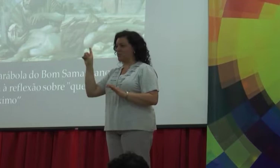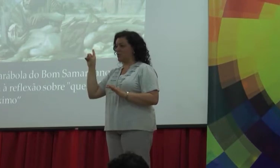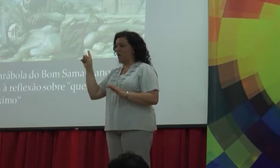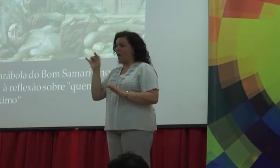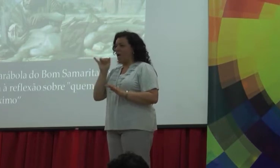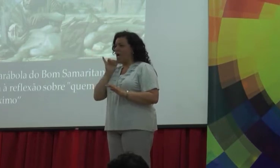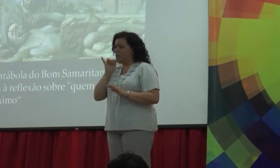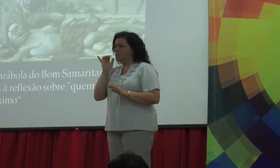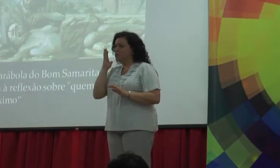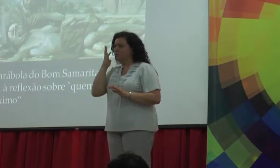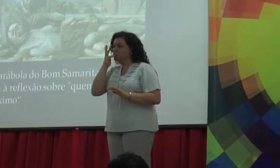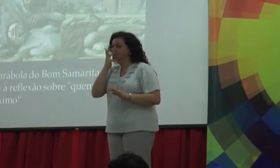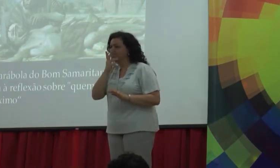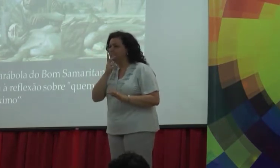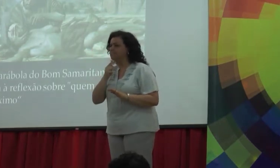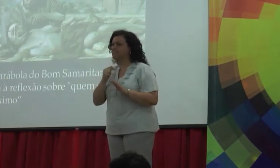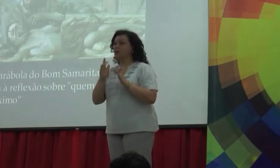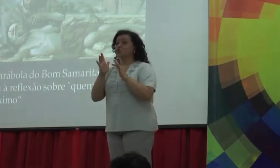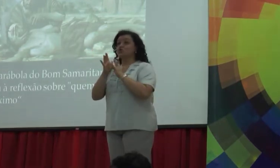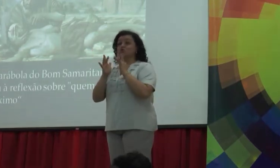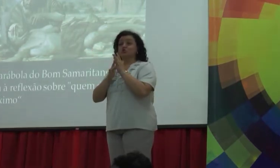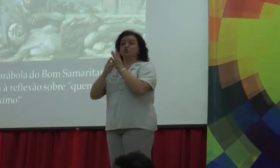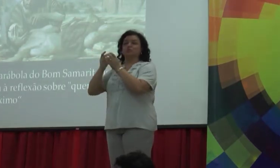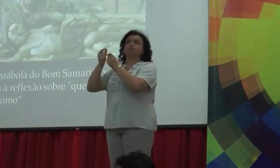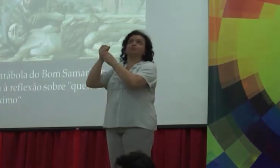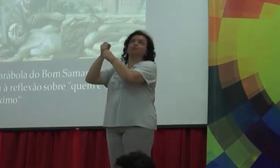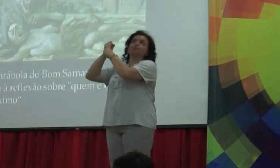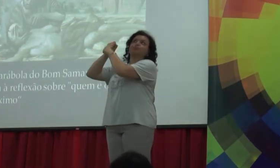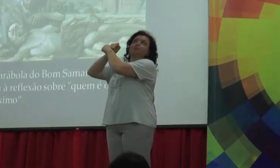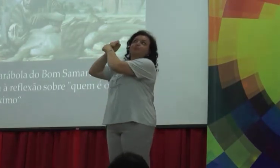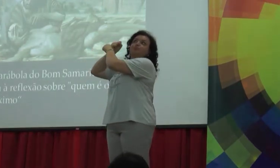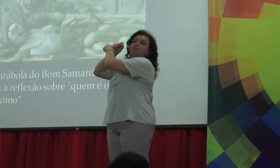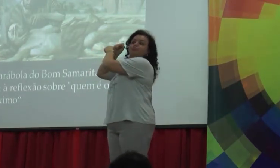a parábola do bom samaritano.